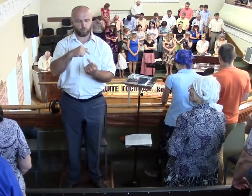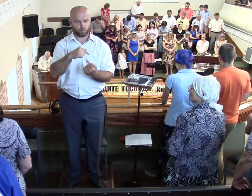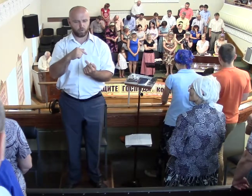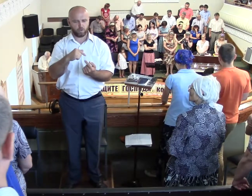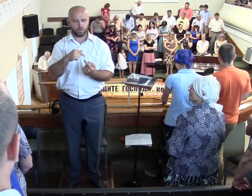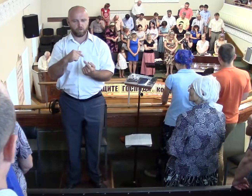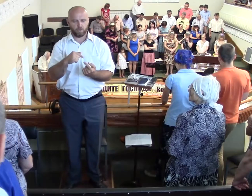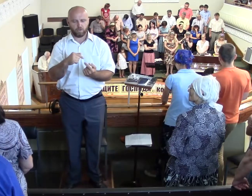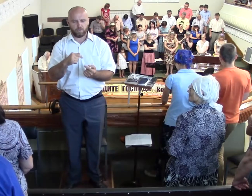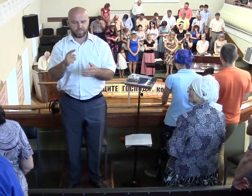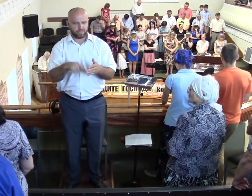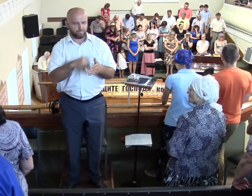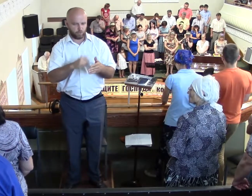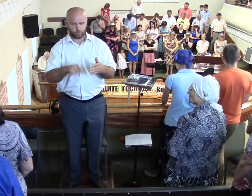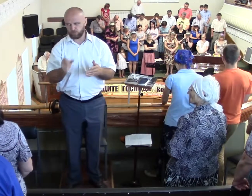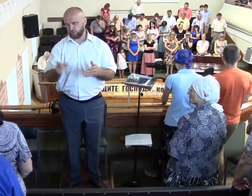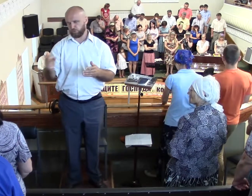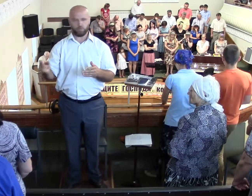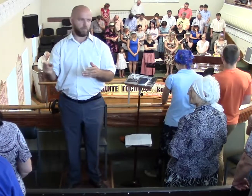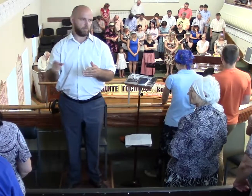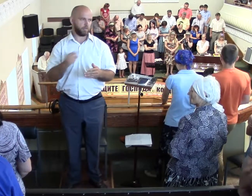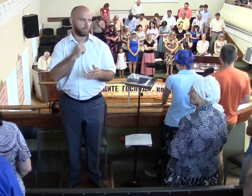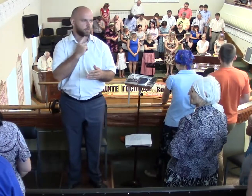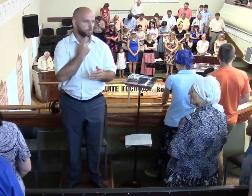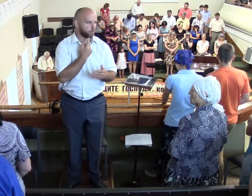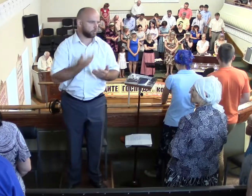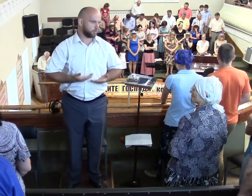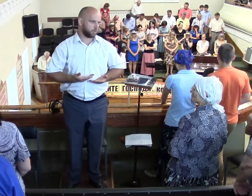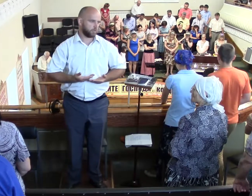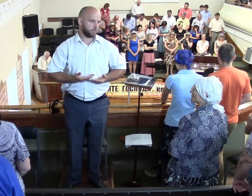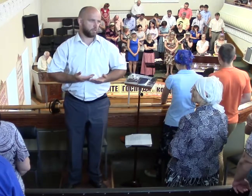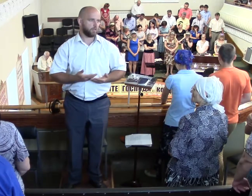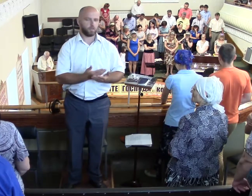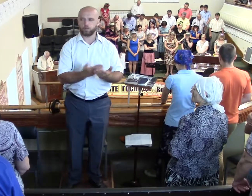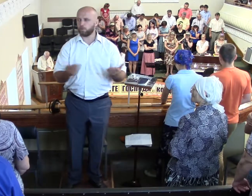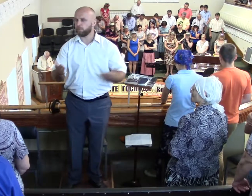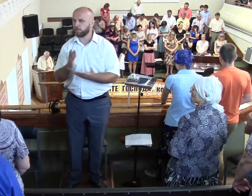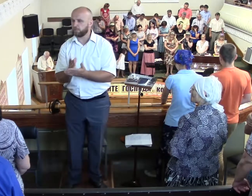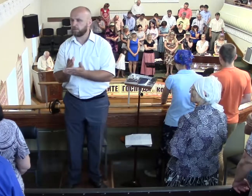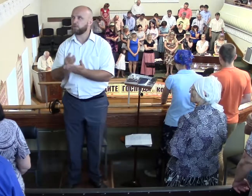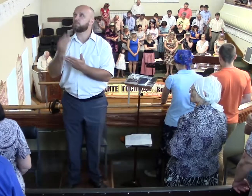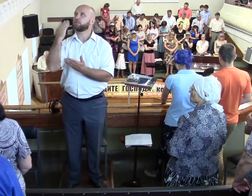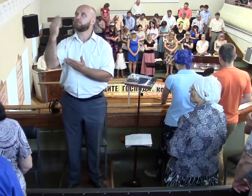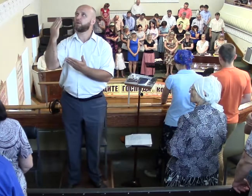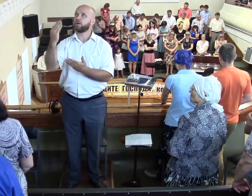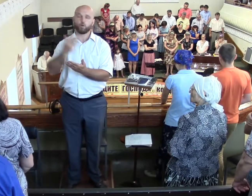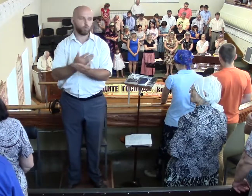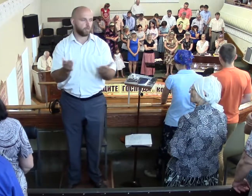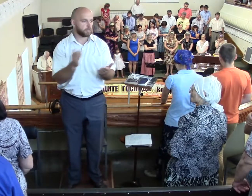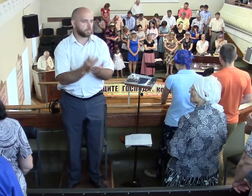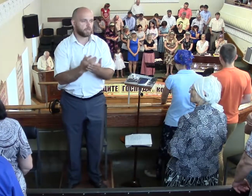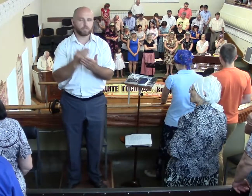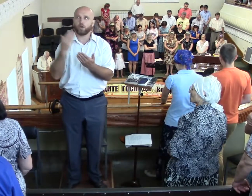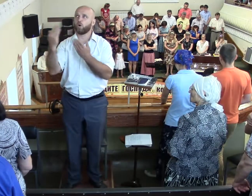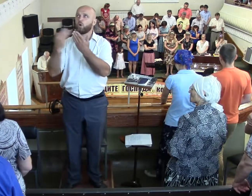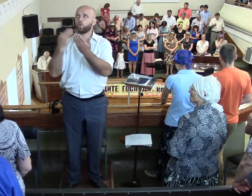не способствует нашей святости. Но мы имеем Тебя. И мы благодарим Тебя сегодня, что в Иисусе